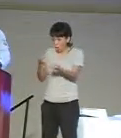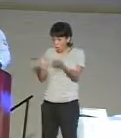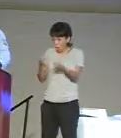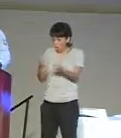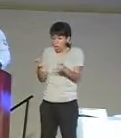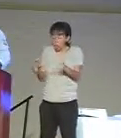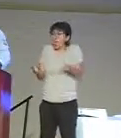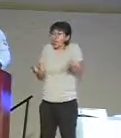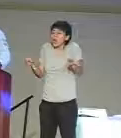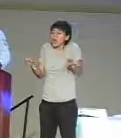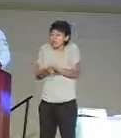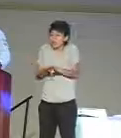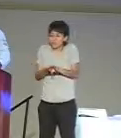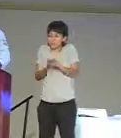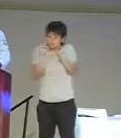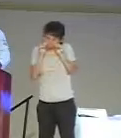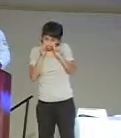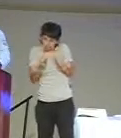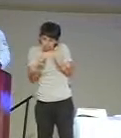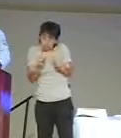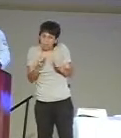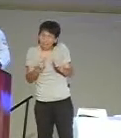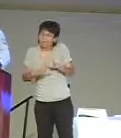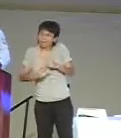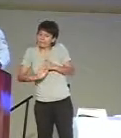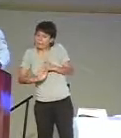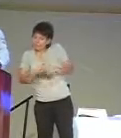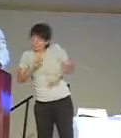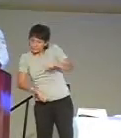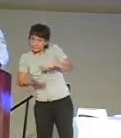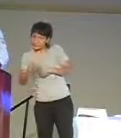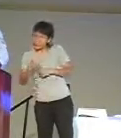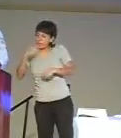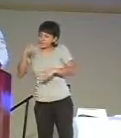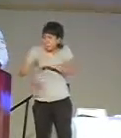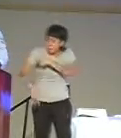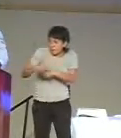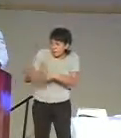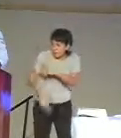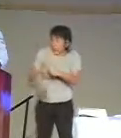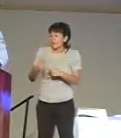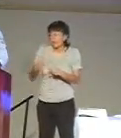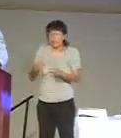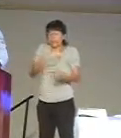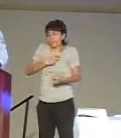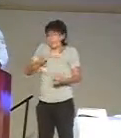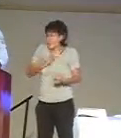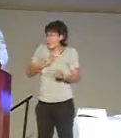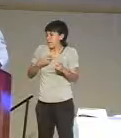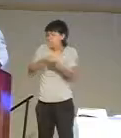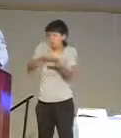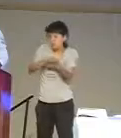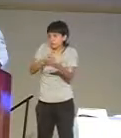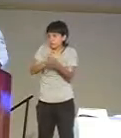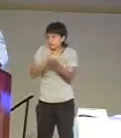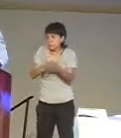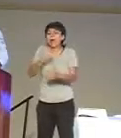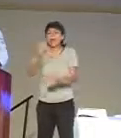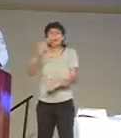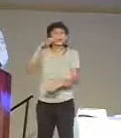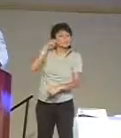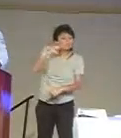Tienen que evaluarse periódicamente los signos vitales y tomar decisiones, por supuesto. supuesto. O sea, tomar la presión a alguien y decir